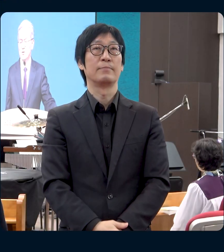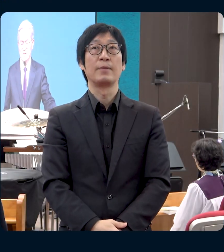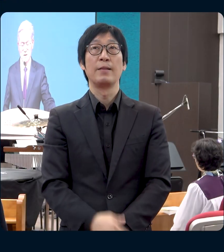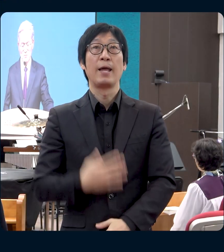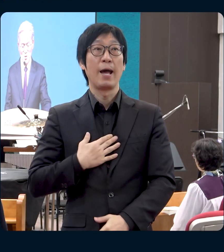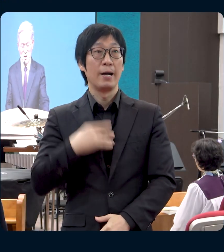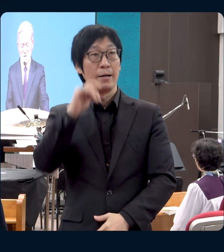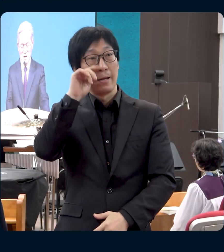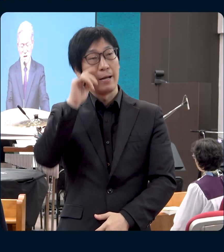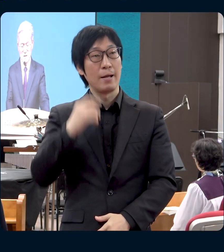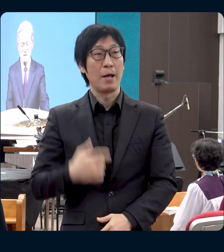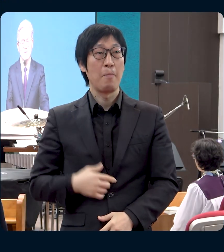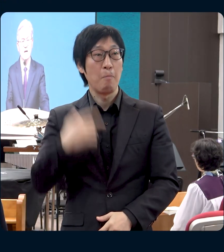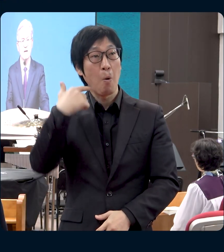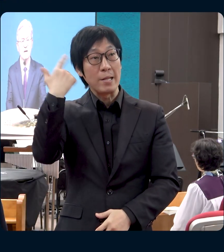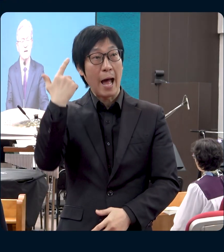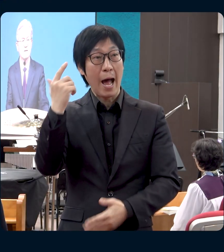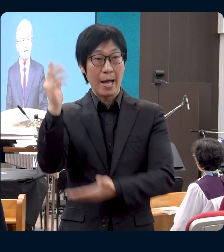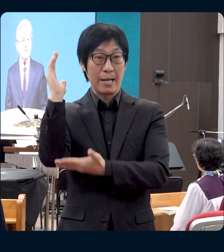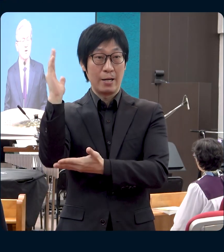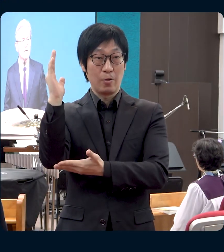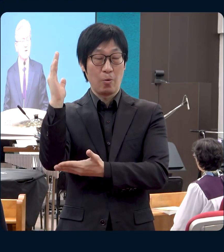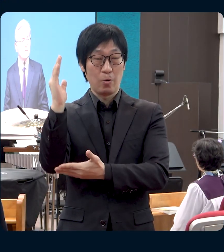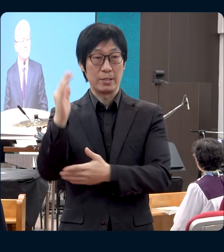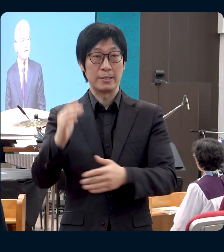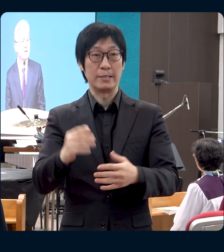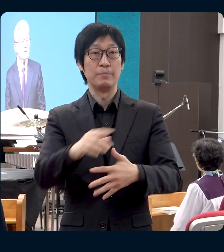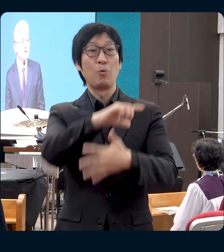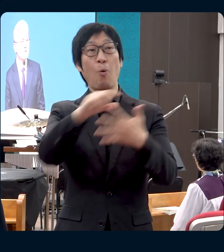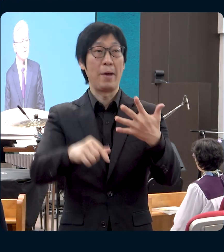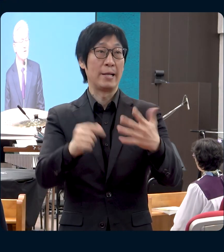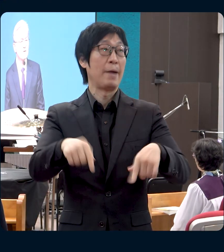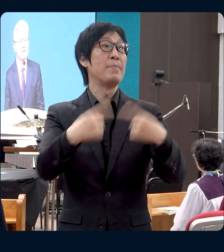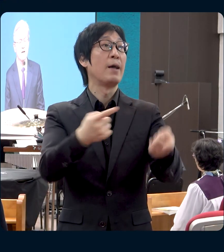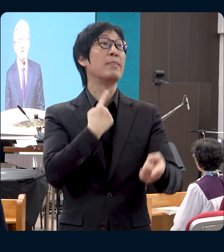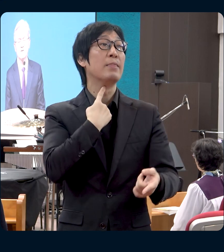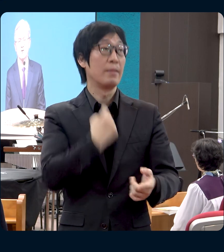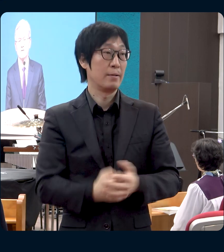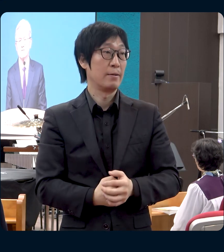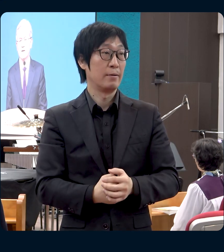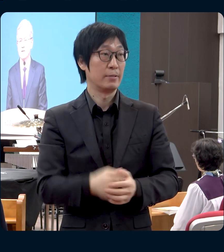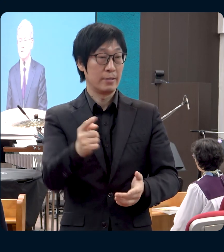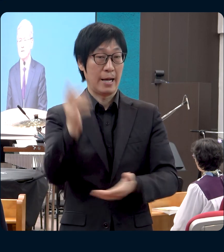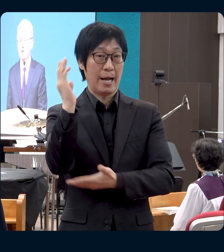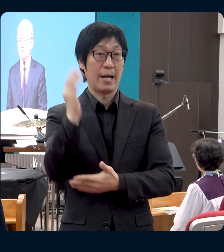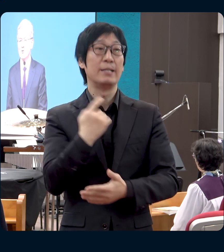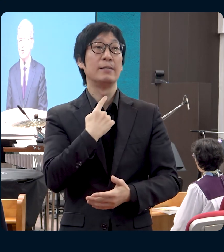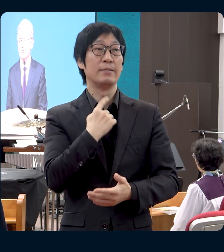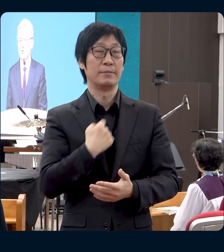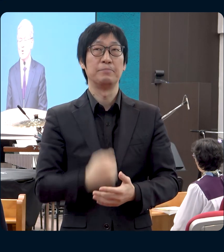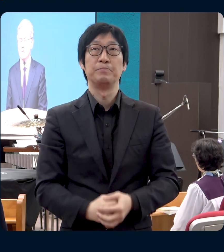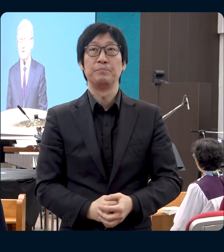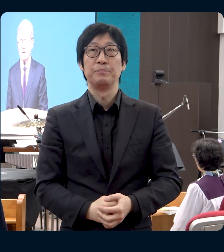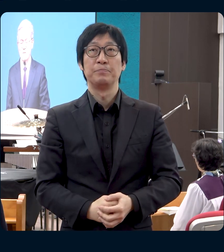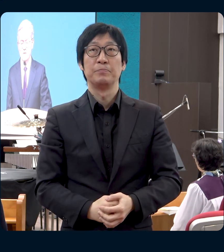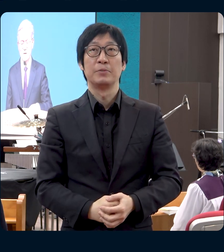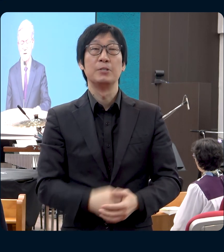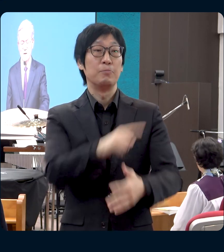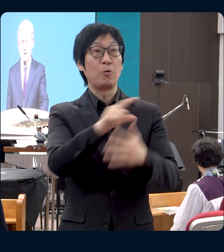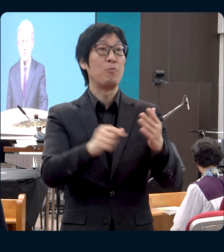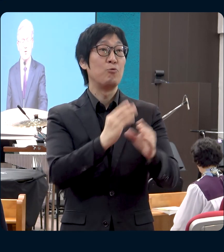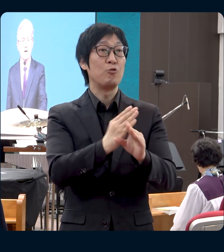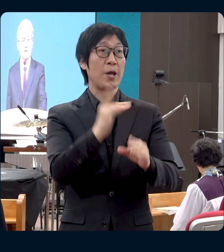제가 한 번은 목회자 세미나에 참석해서 거기서 강의를 한 적이 있는데, 거기에 또 어떤 프로그램이